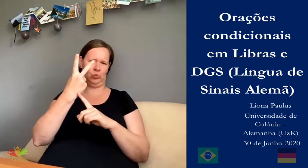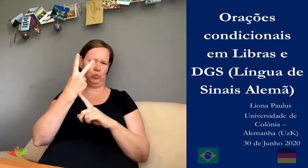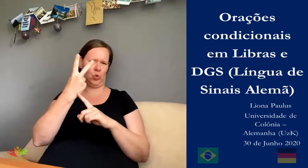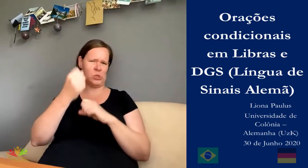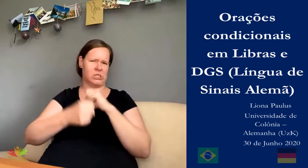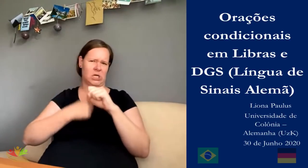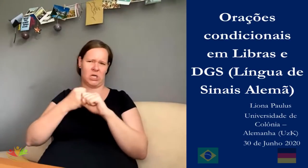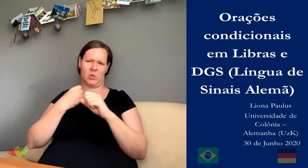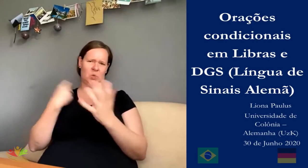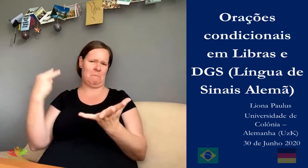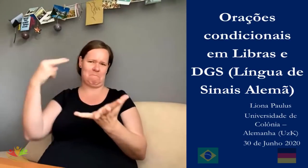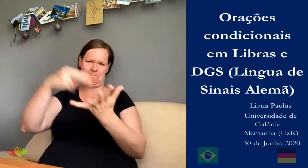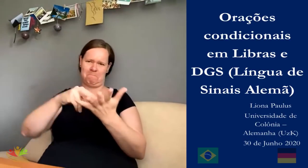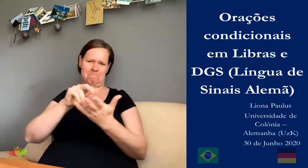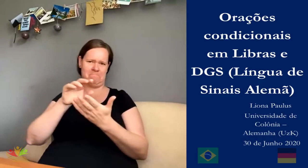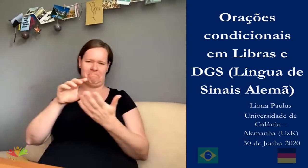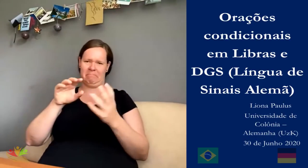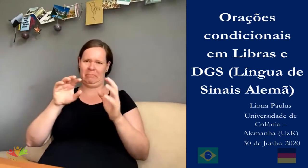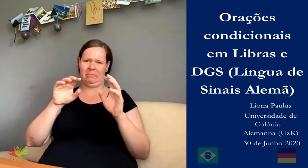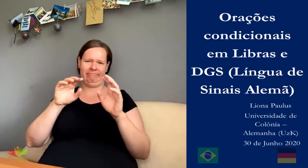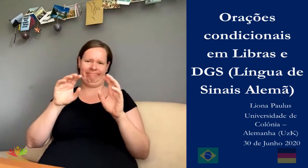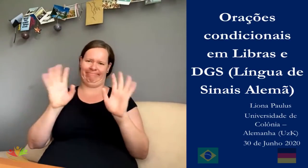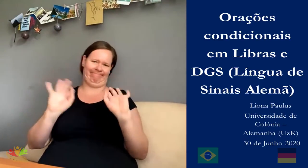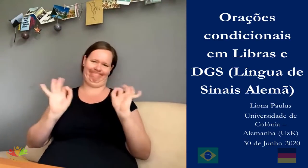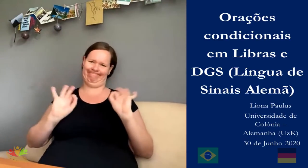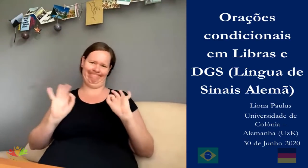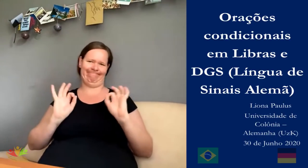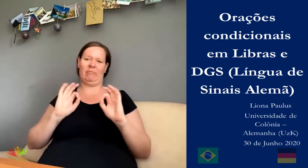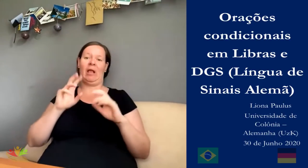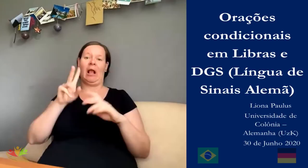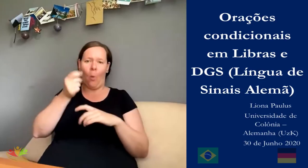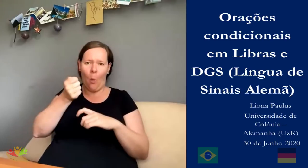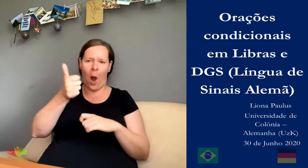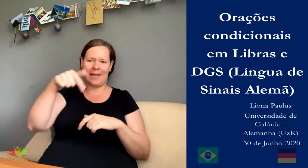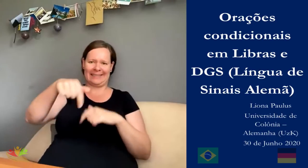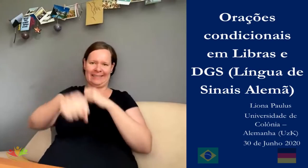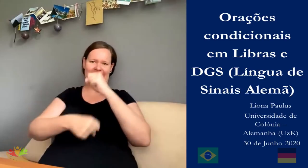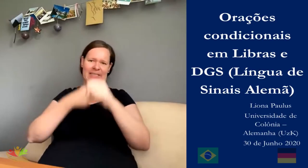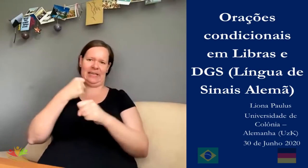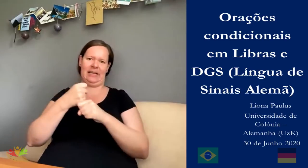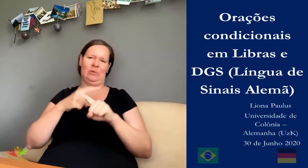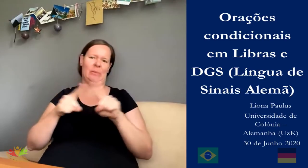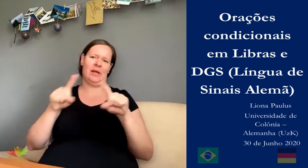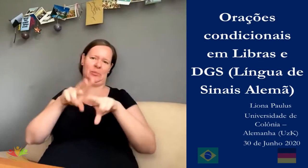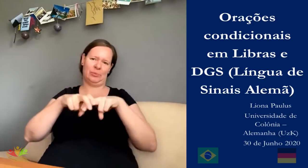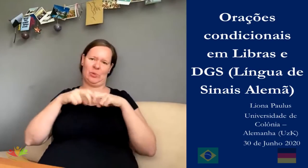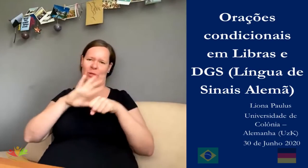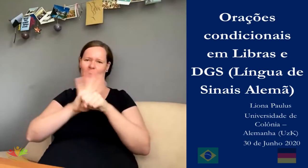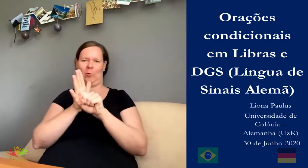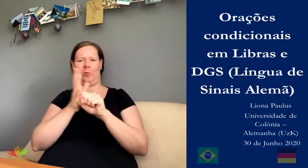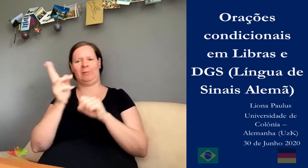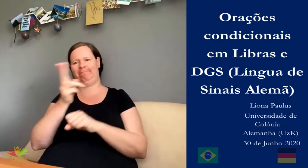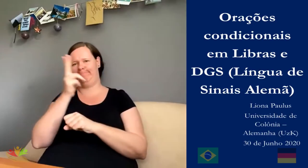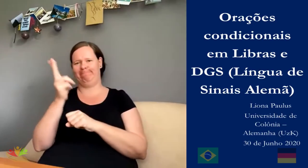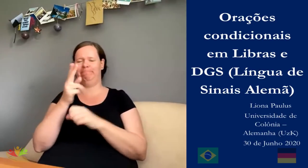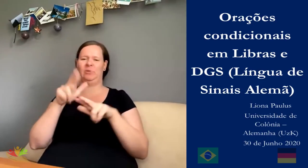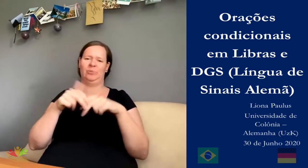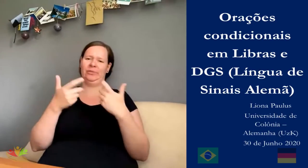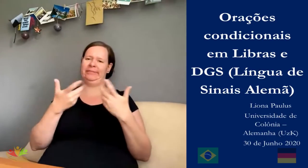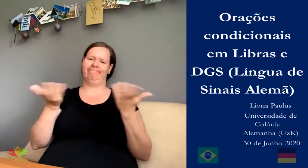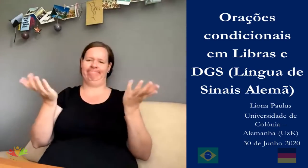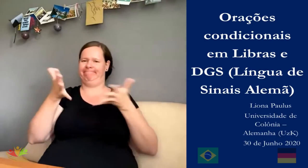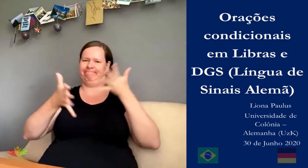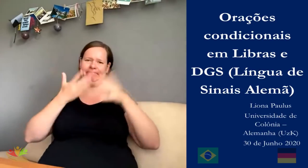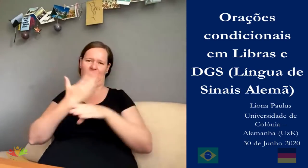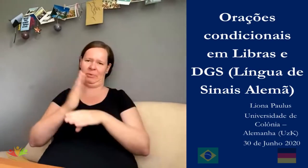falhas, porque a minha prática tem diminuído nos meses agora recentes. Então já tem mais ou menos 1 ou 2 anos que eu não vou